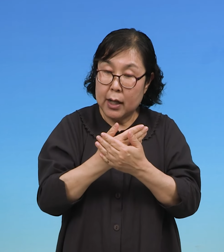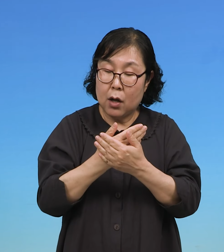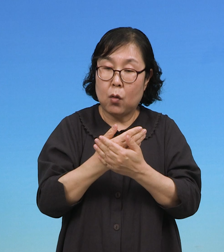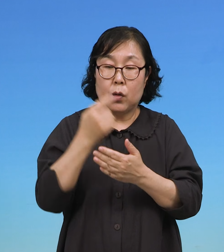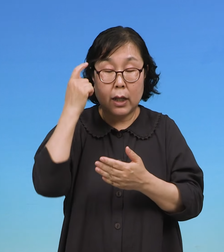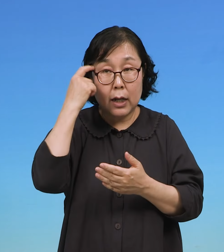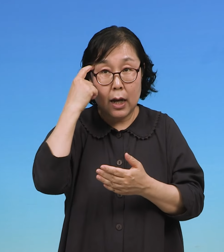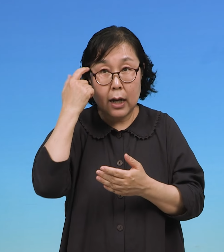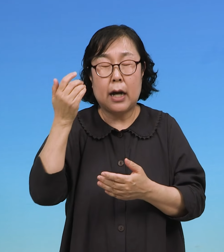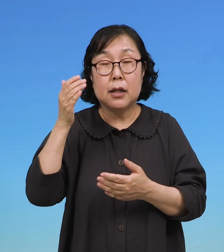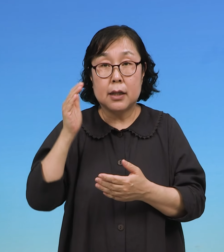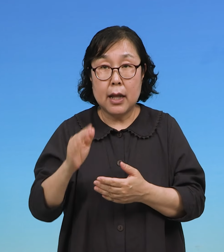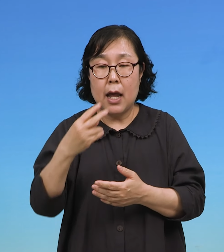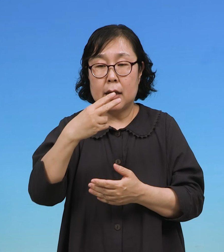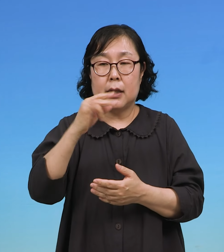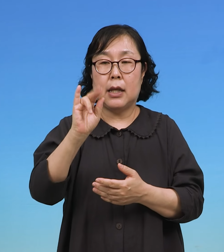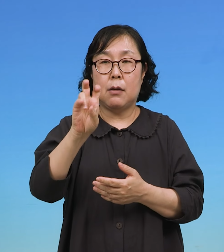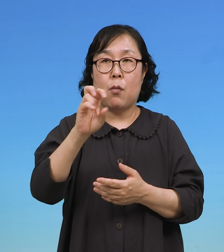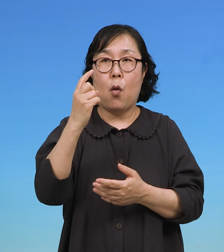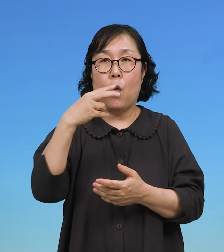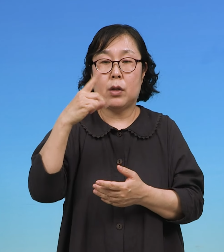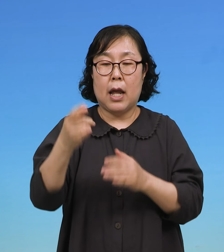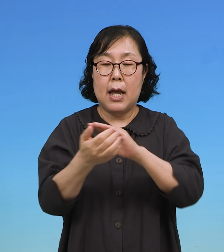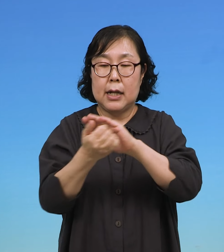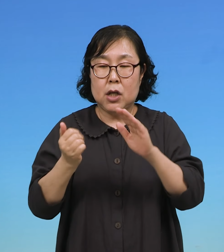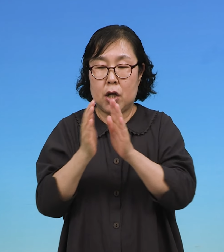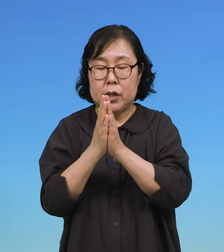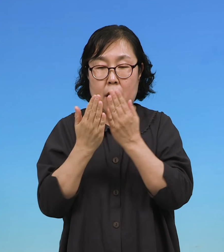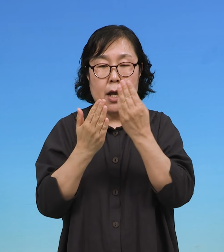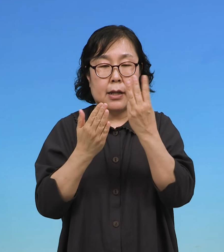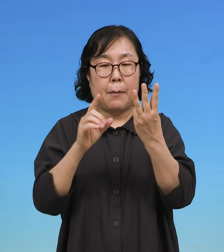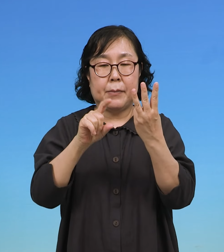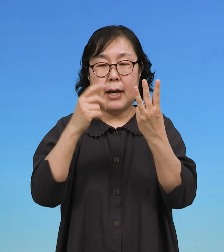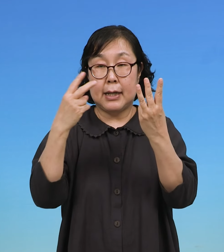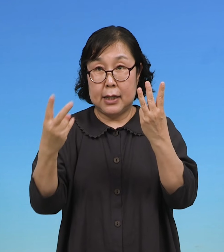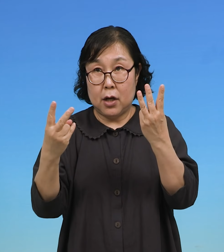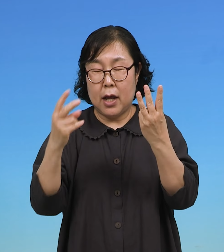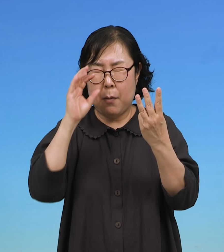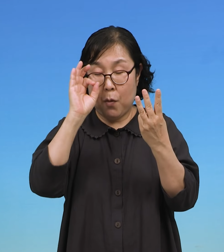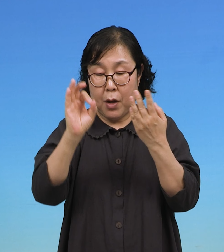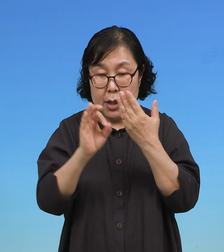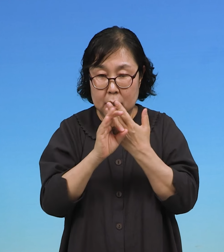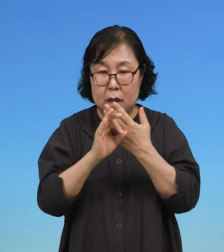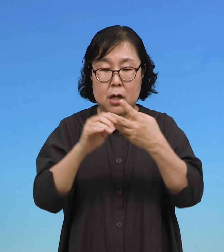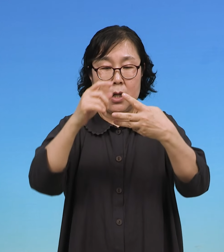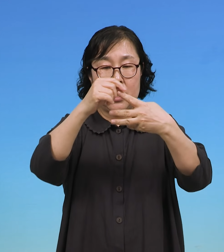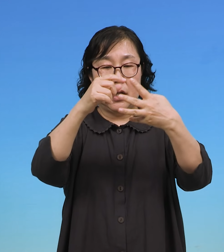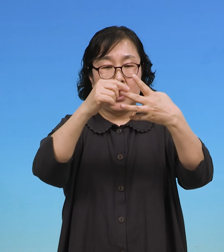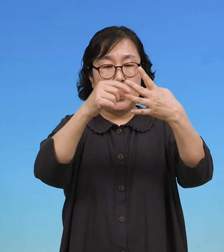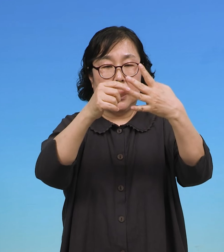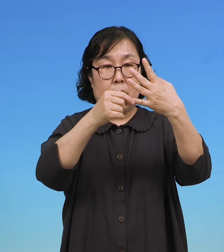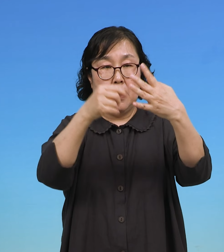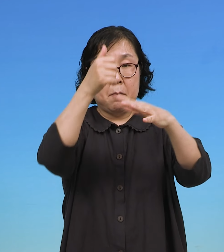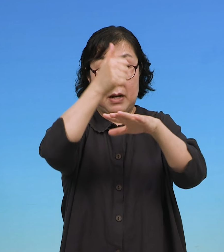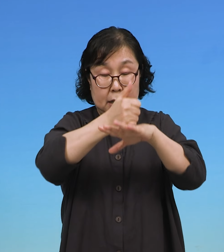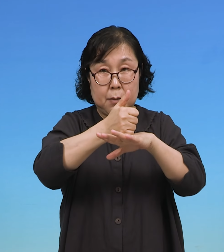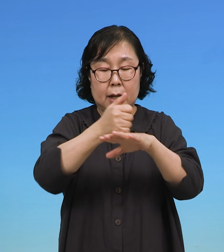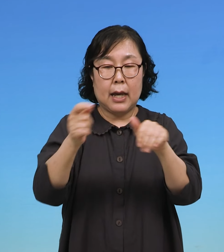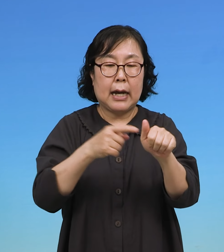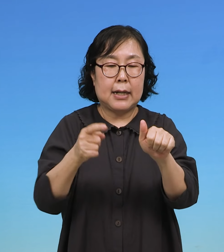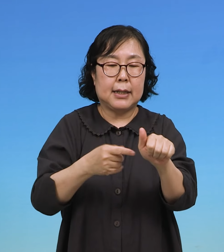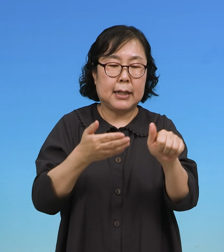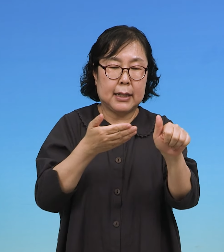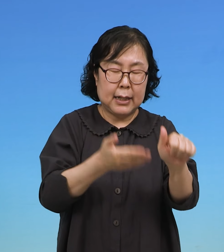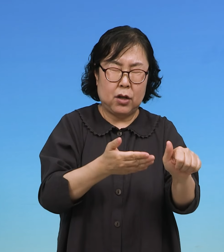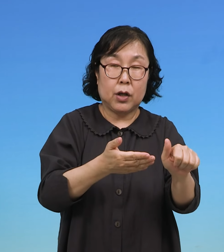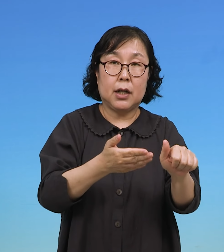중요하다. 그렇게 우리는 알고 있는데 지금 디모데전서 3장 2절의 우선순위에 보니까 가르치기를 잘하며 맨 꼴찌에